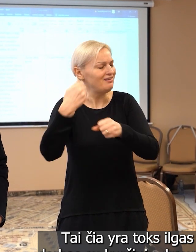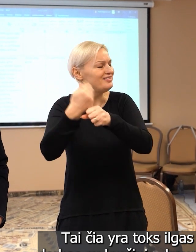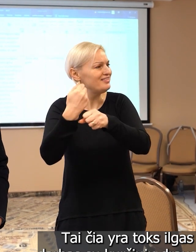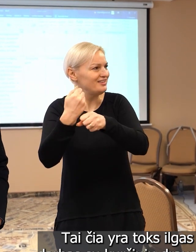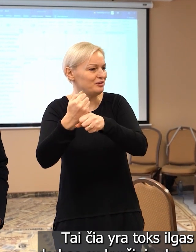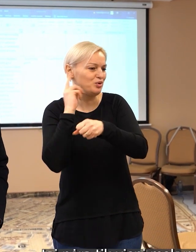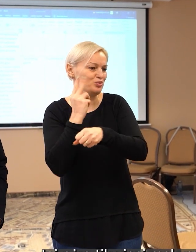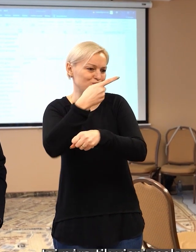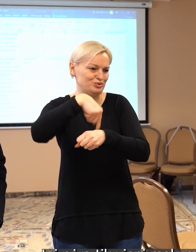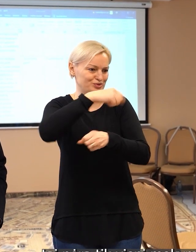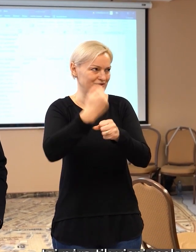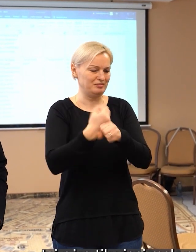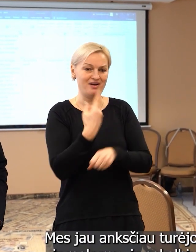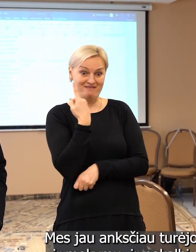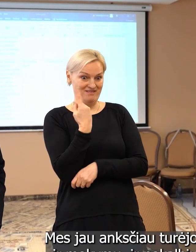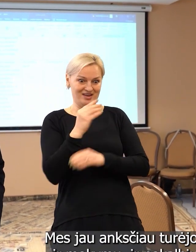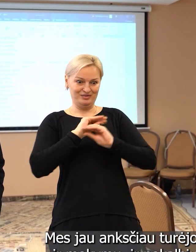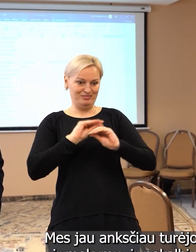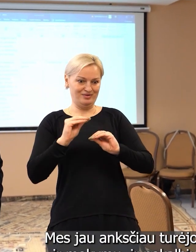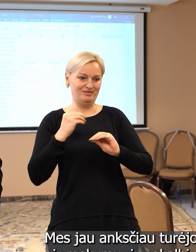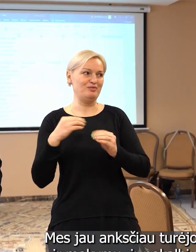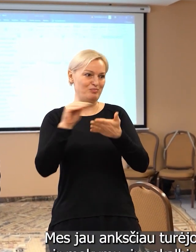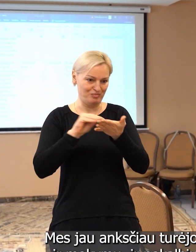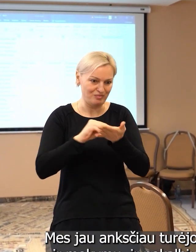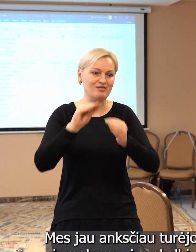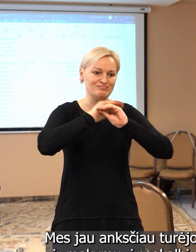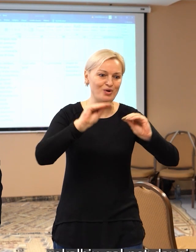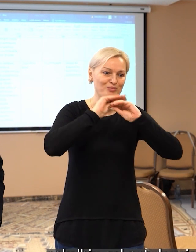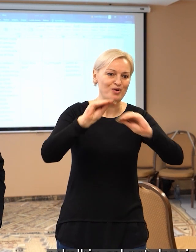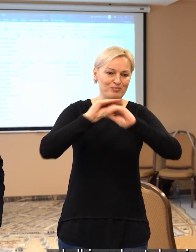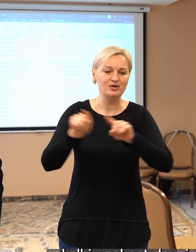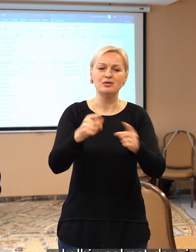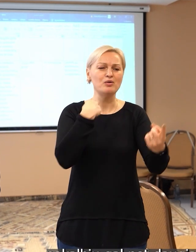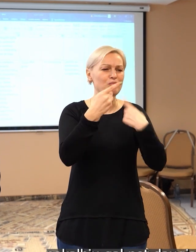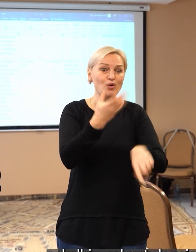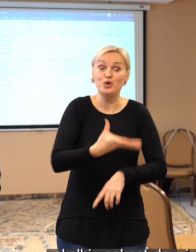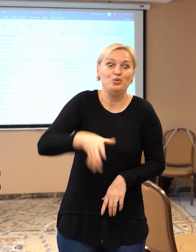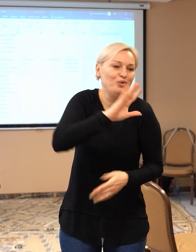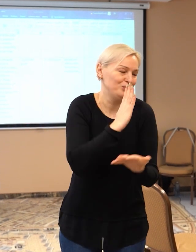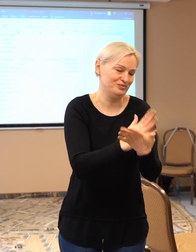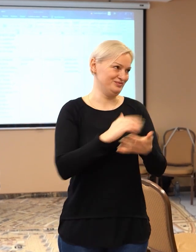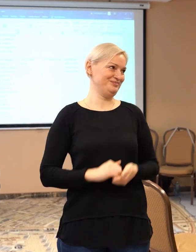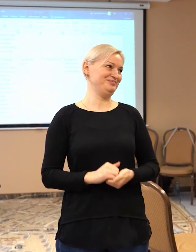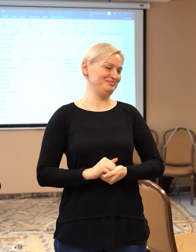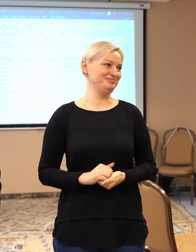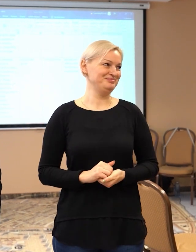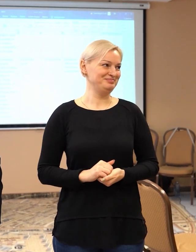su kurčių draugė, tai nėra tik vieni mokymas, tad mokymų turėjom ir pokalbių dar labiau daugiau.